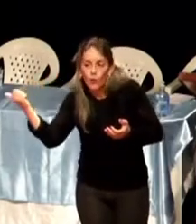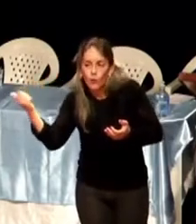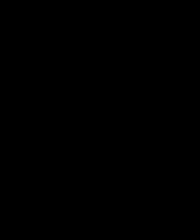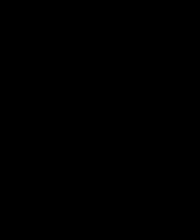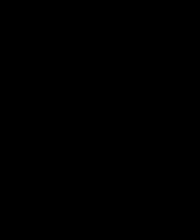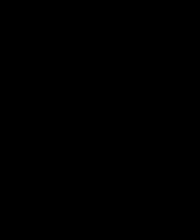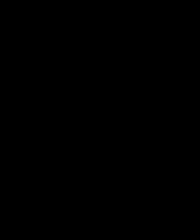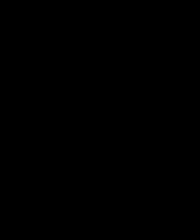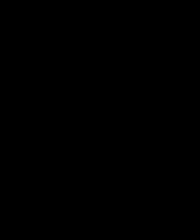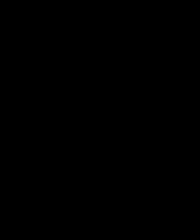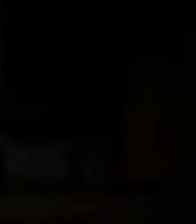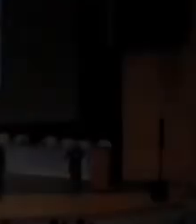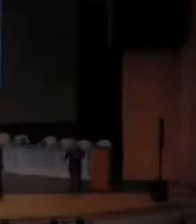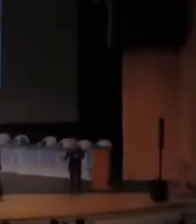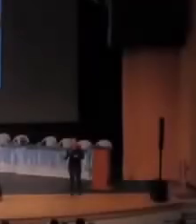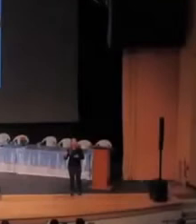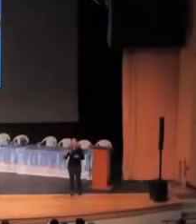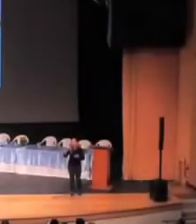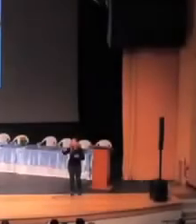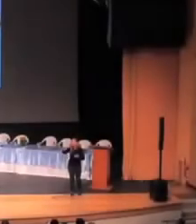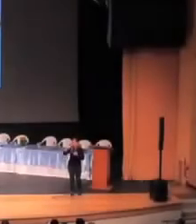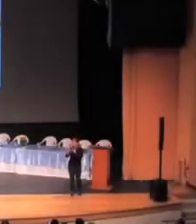Você viu como eles responderam rápido?